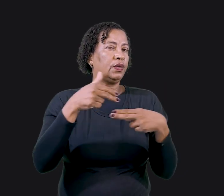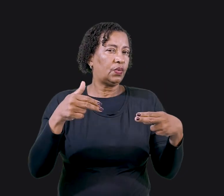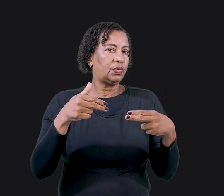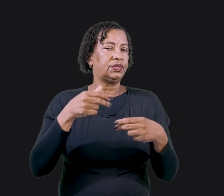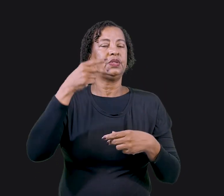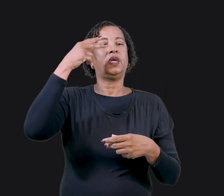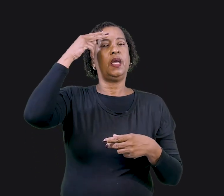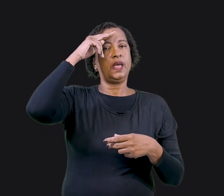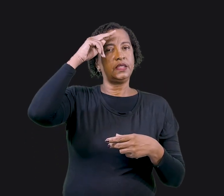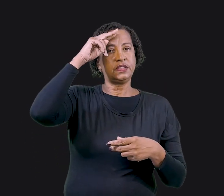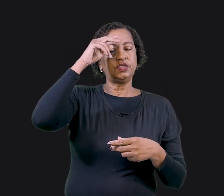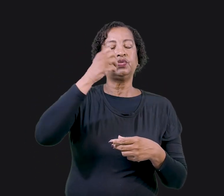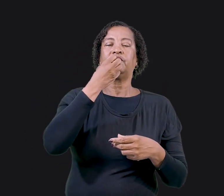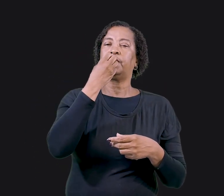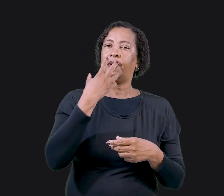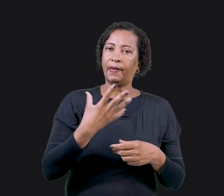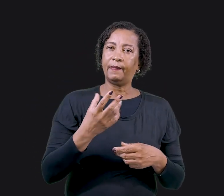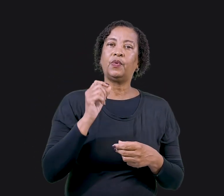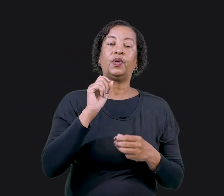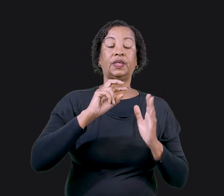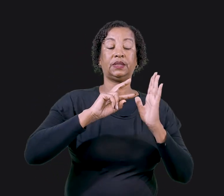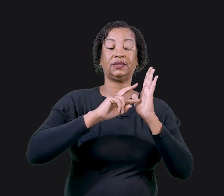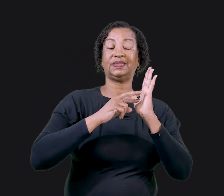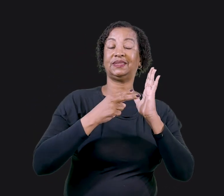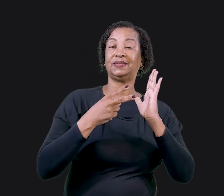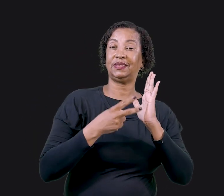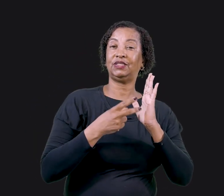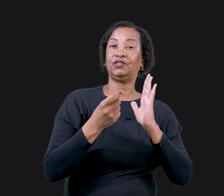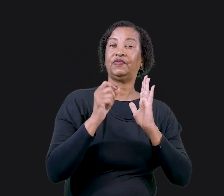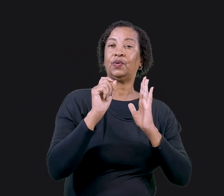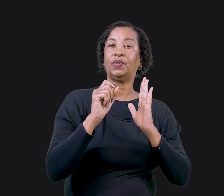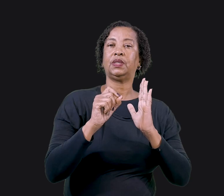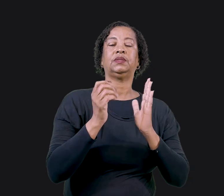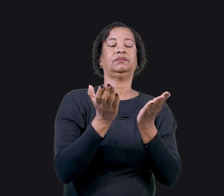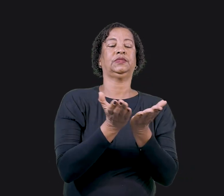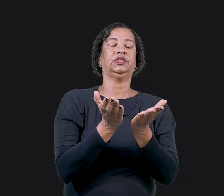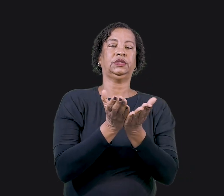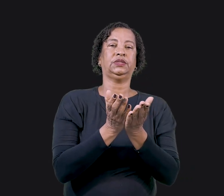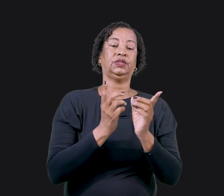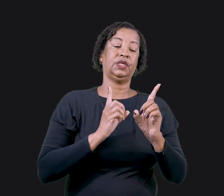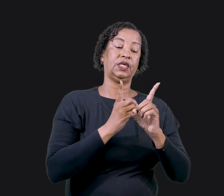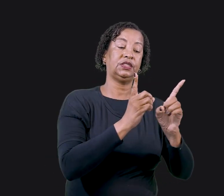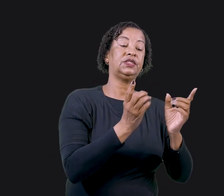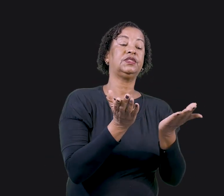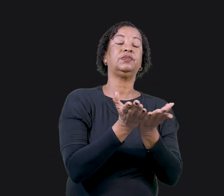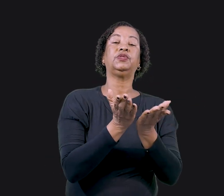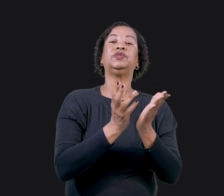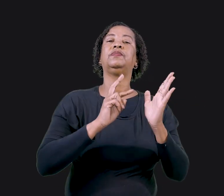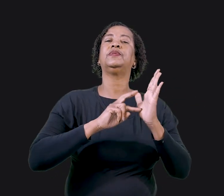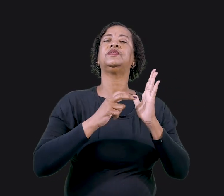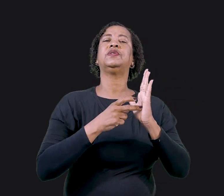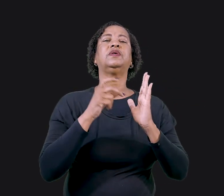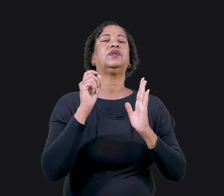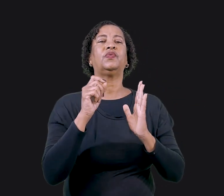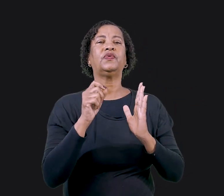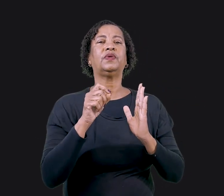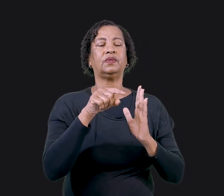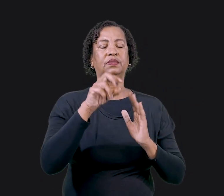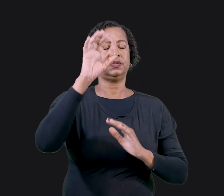qualquer coisa. Essa história é uma boa ilustração do que significa ser cristão, ser discípulo de Cristo. O que significa ser